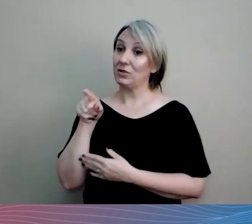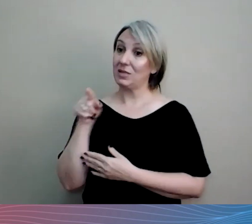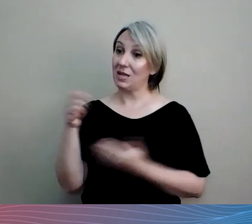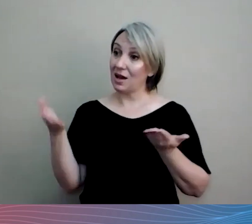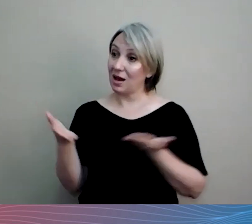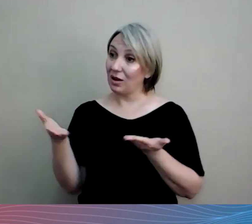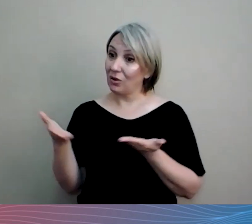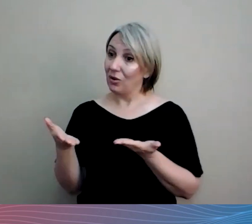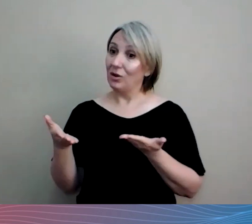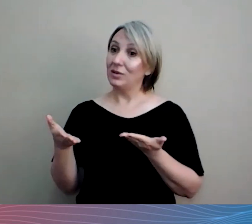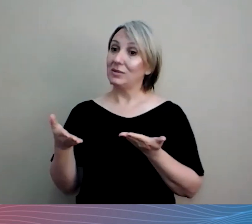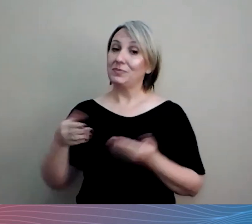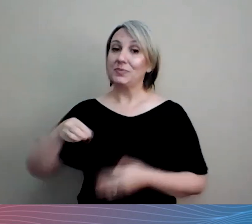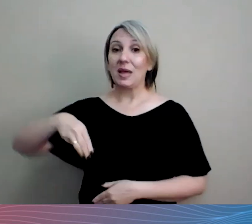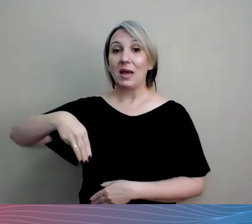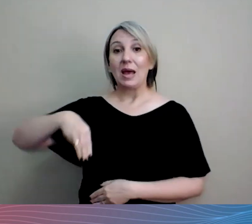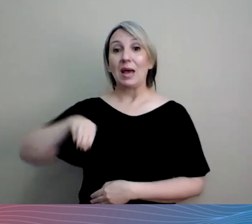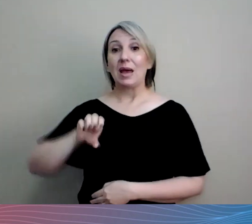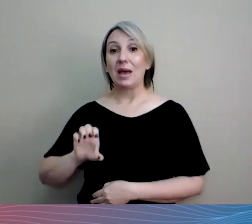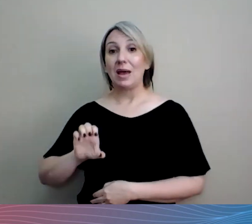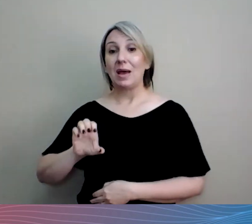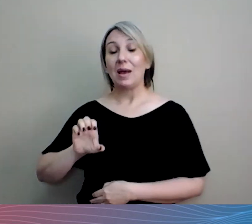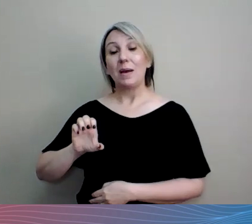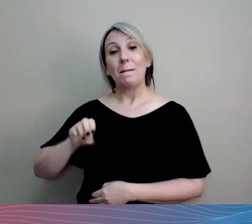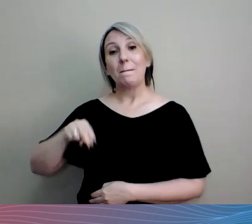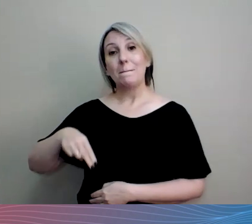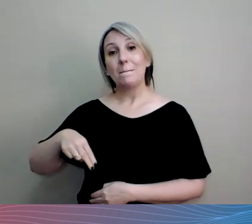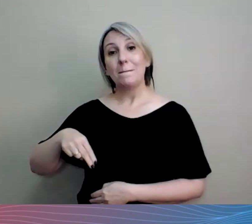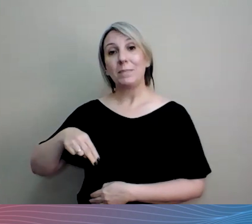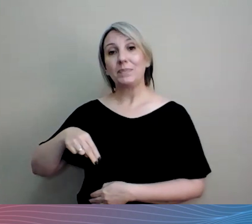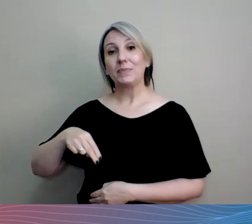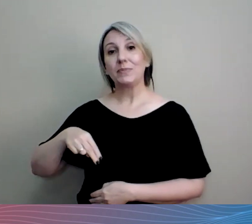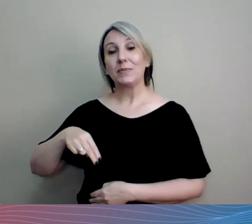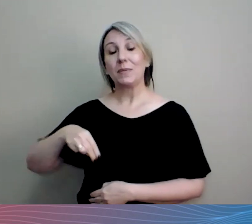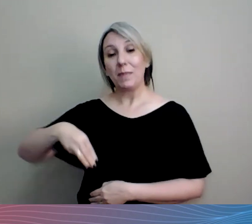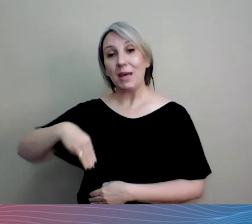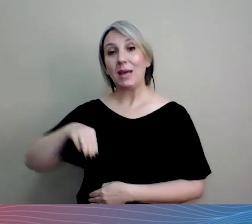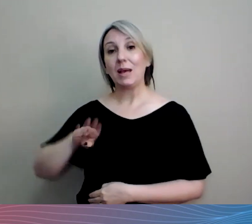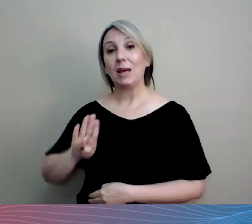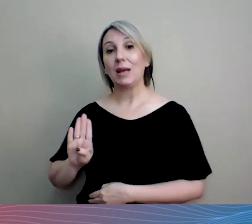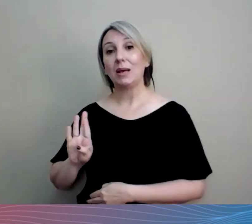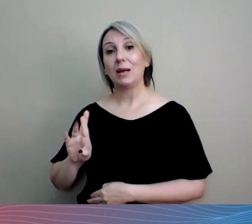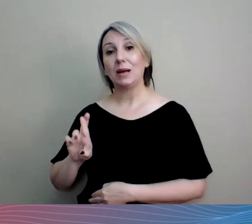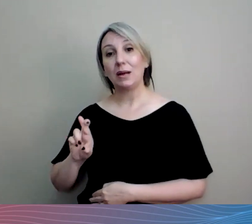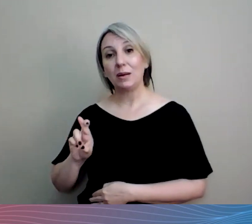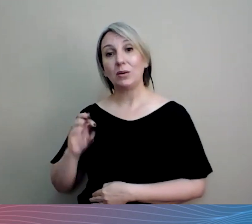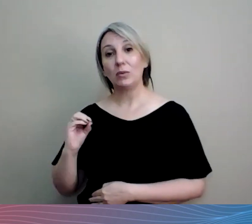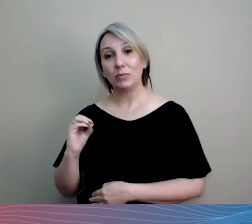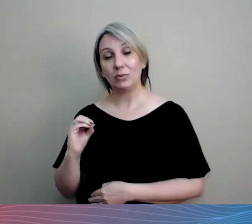Nós precisamos ajudá-las. Elas precisam saber, irmãos, que nenhum clérigo